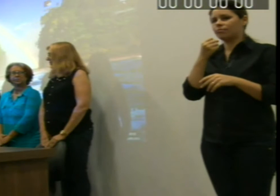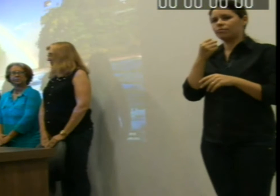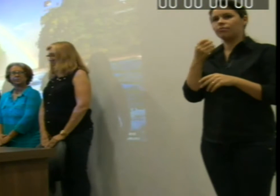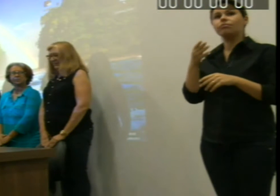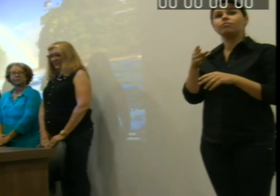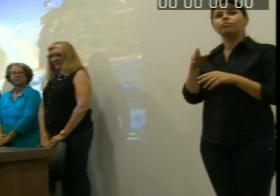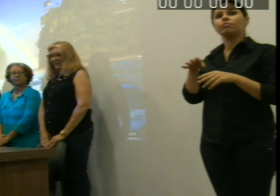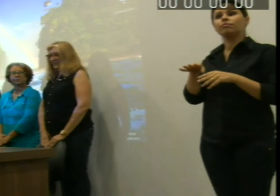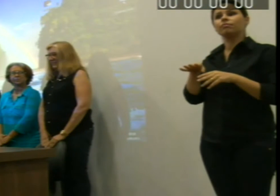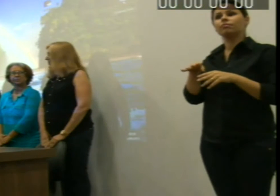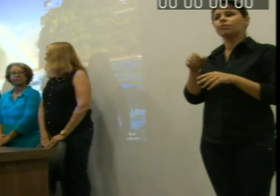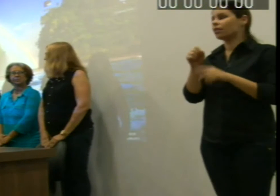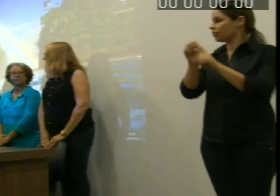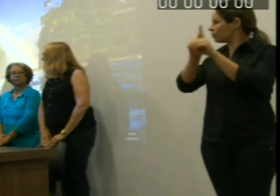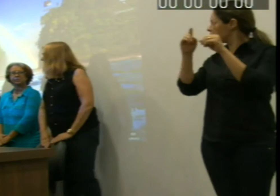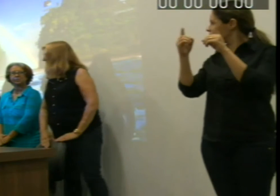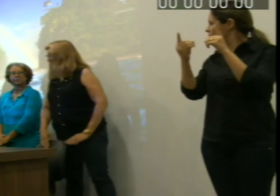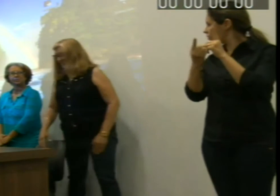distância da